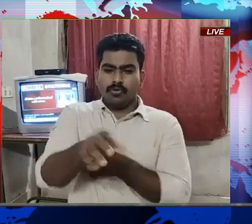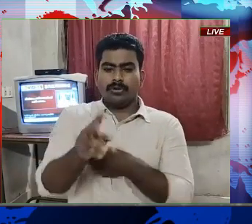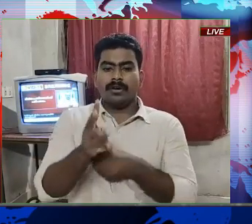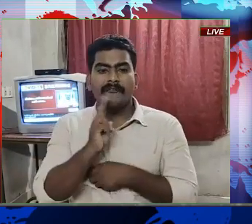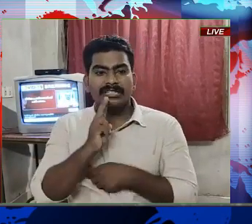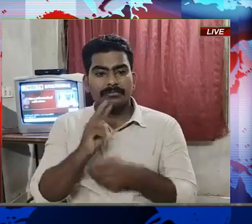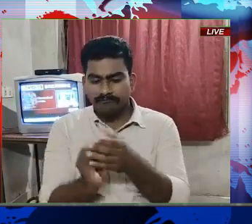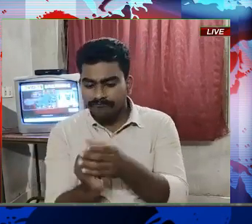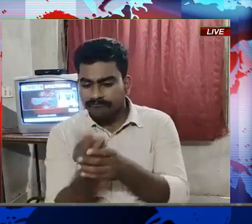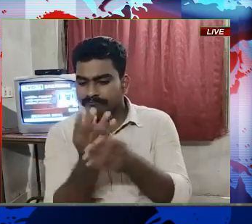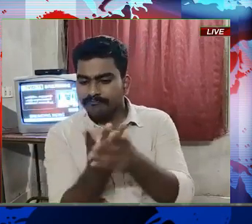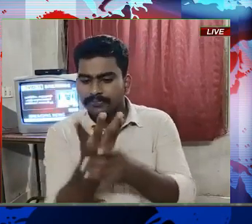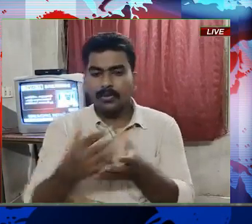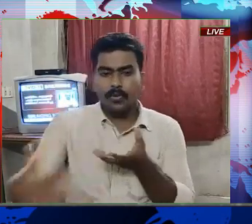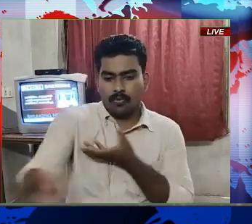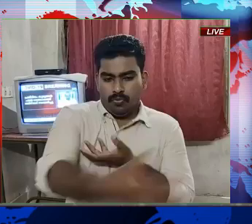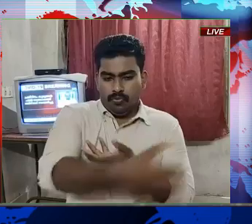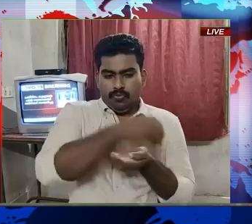അതിഥി തൊഴിലാളികൾക്ക്